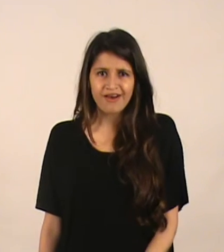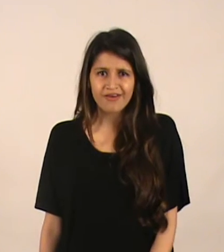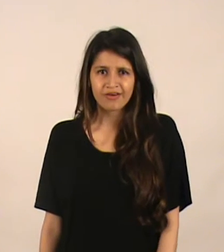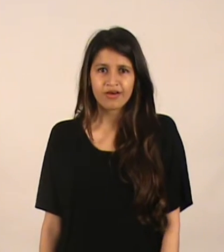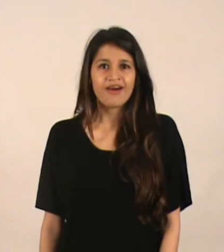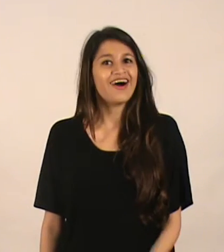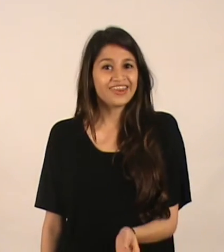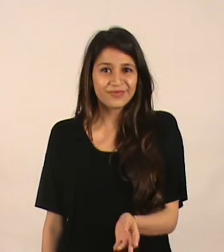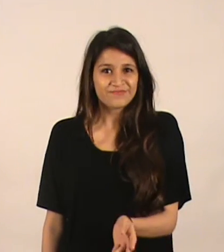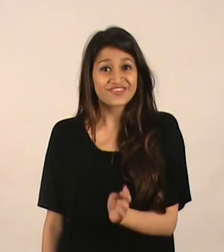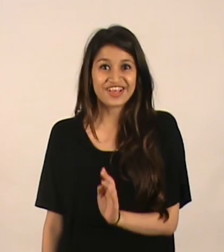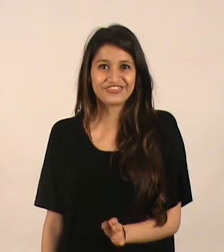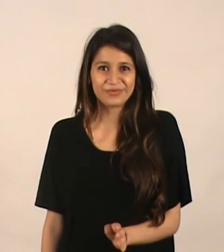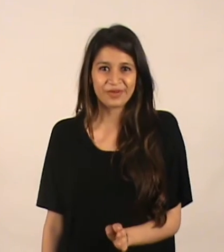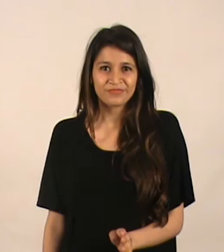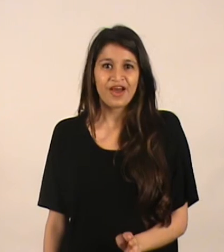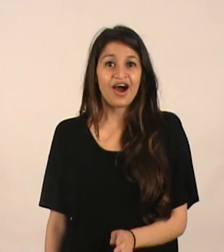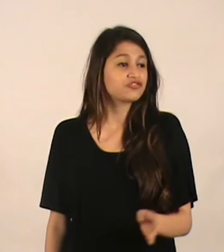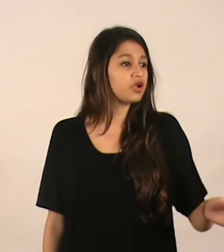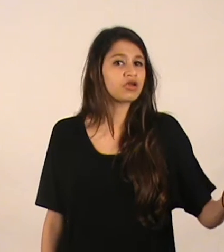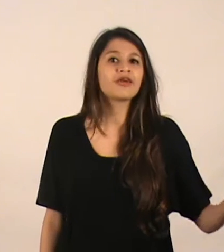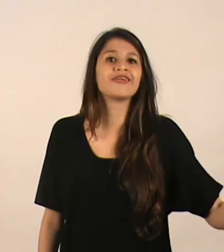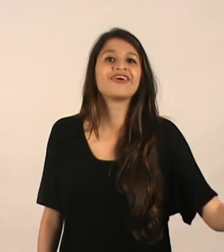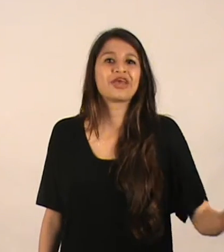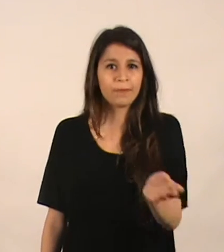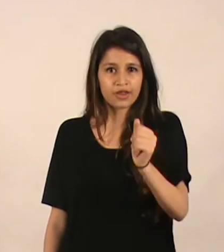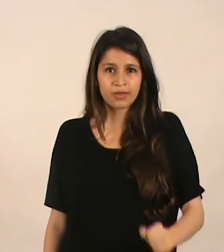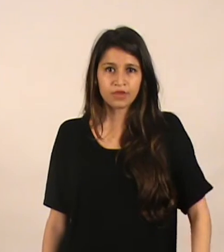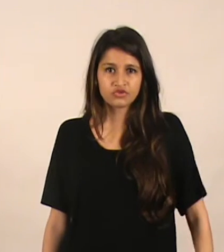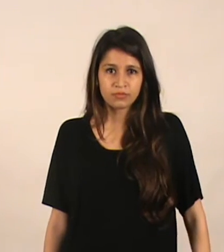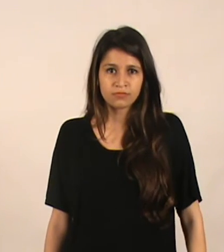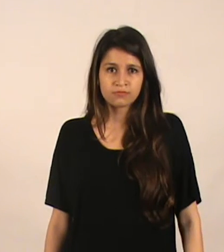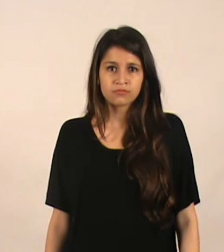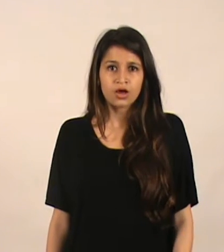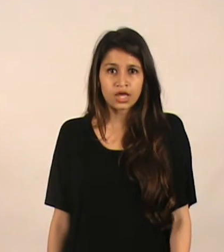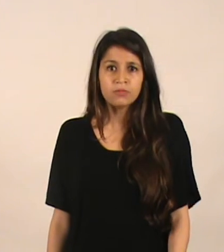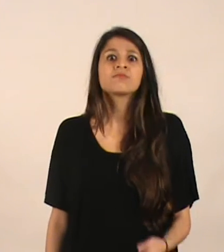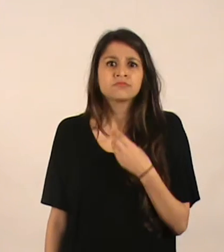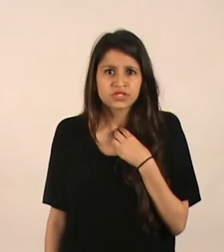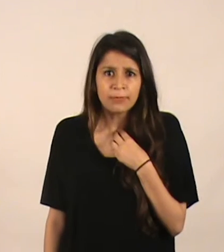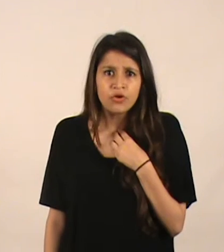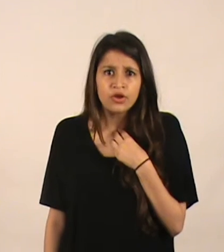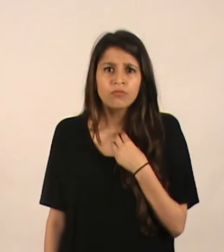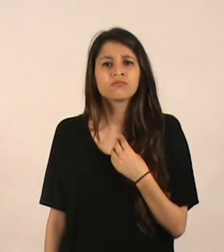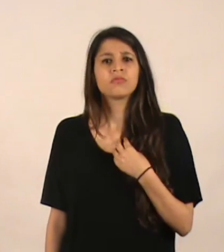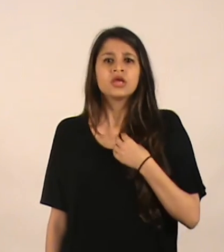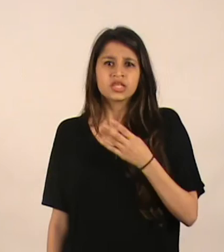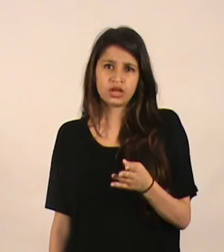अरे सची में। आश्चा लड़के गिर गिर के पढ़ेंगे भी एच्जी में। अरे सही मोड है। ये